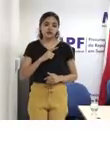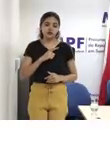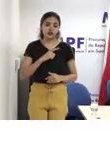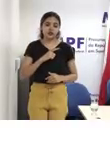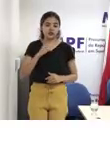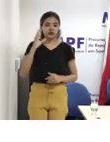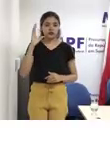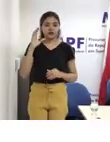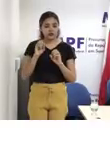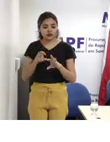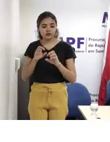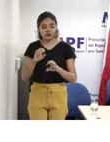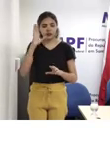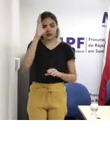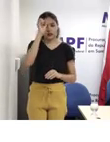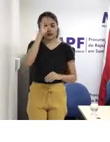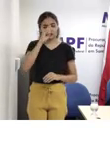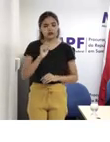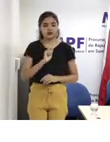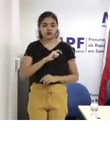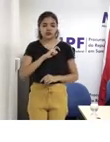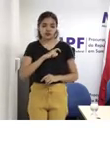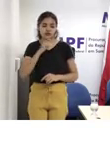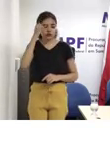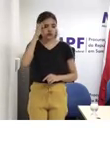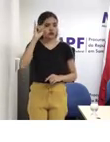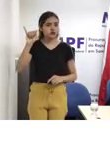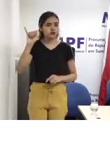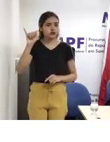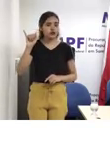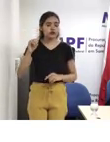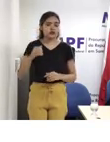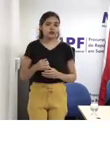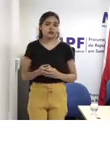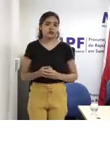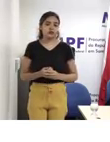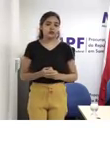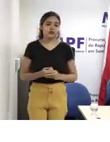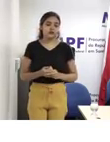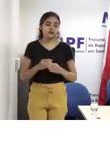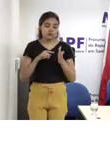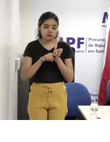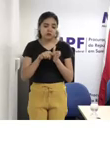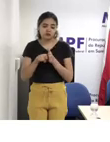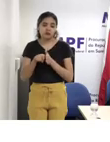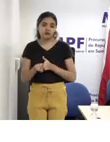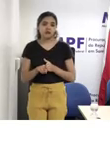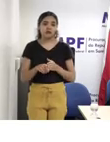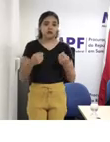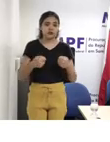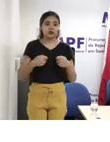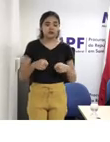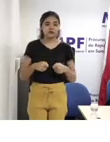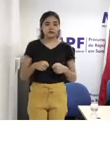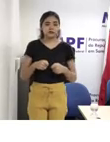adolescente nas redes sociais para tentar falar com ela então nós temos que pensar em criminologia no fator da vítima como é que